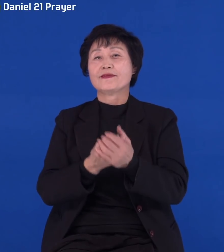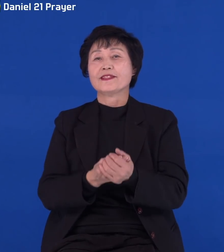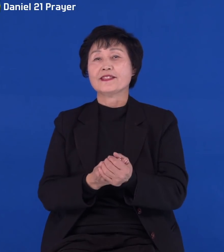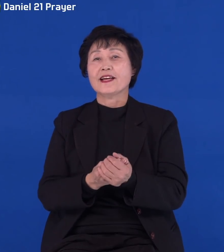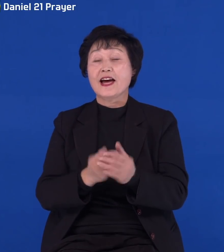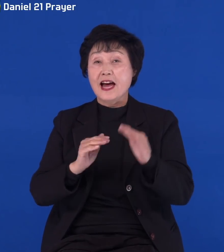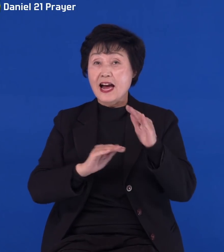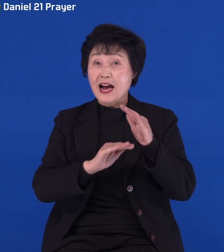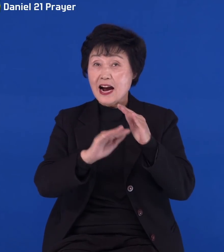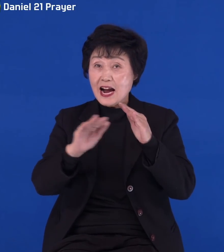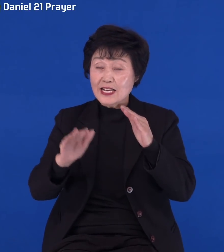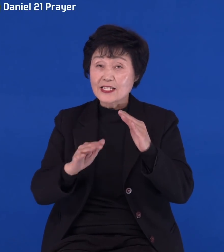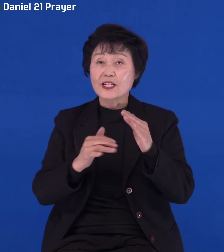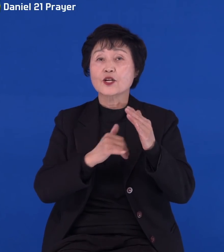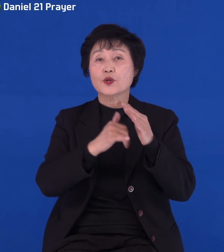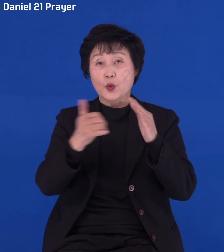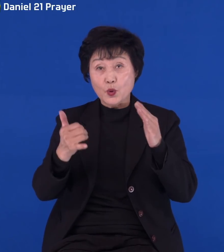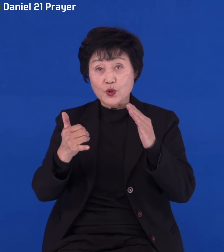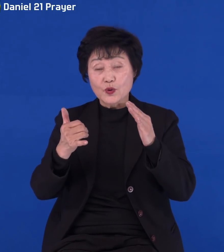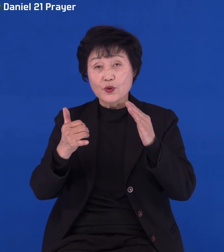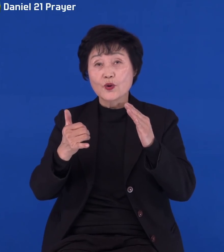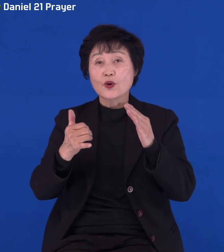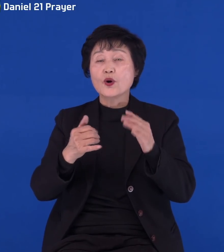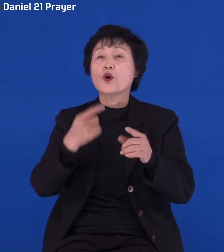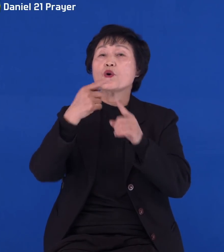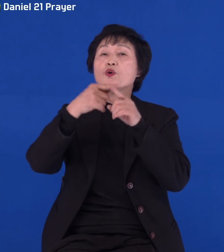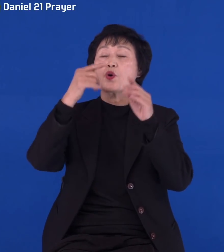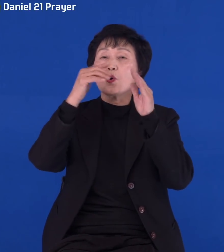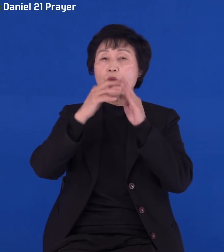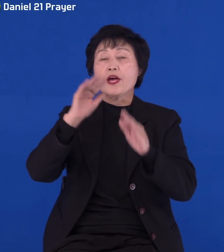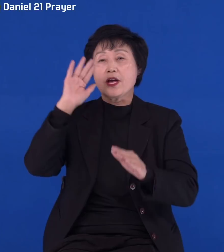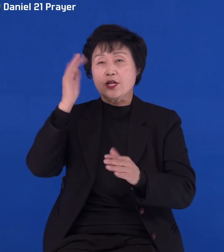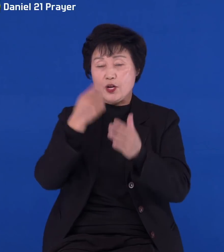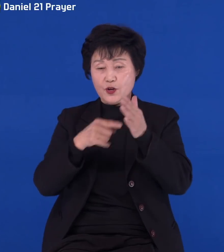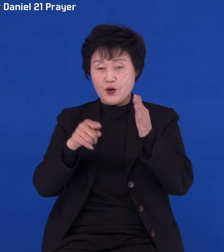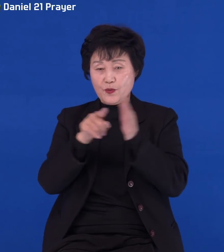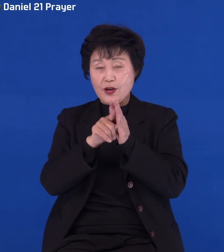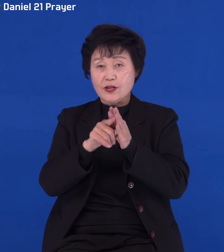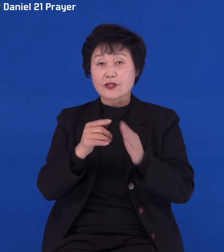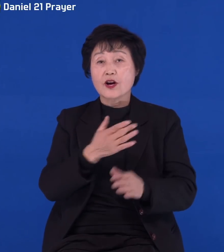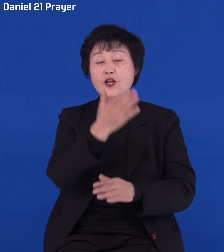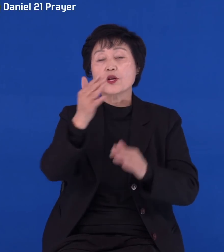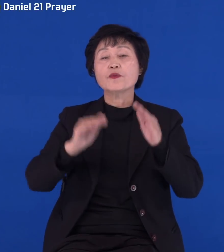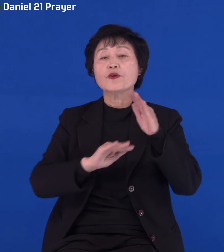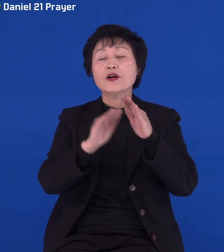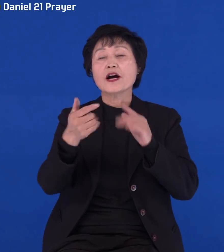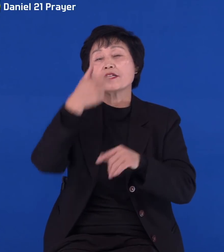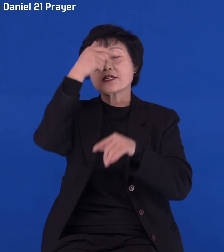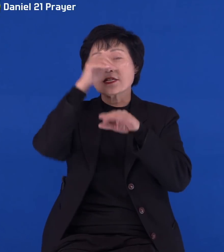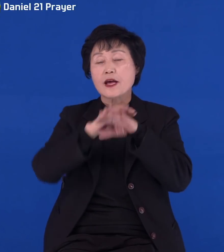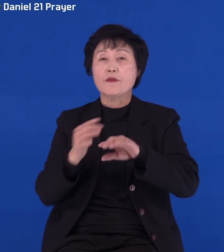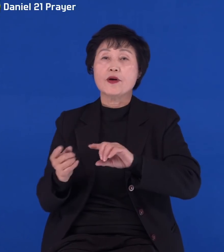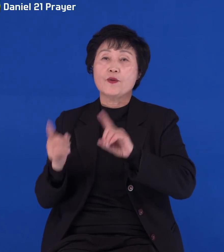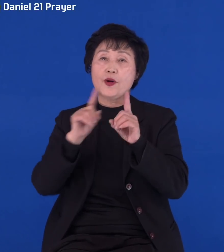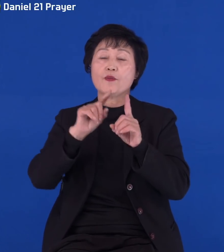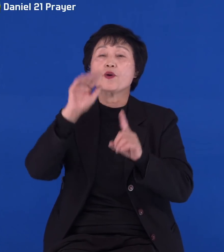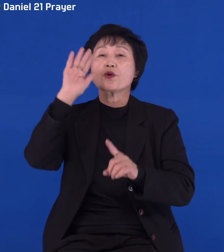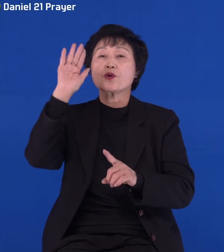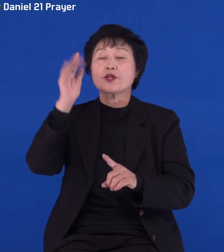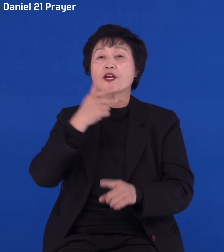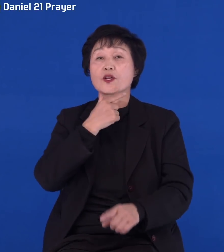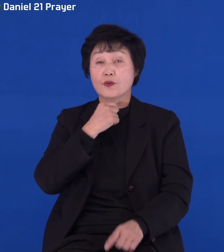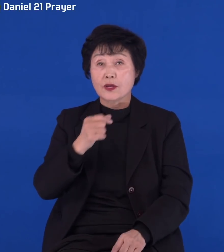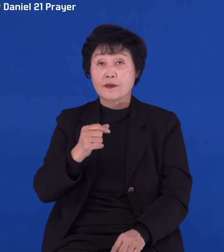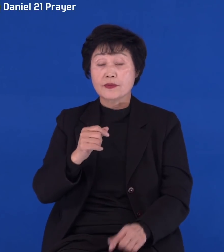가정, 교회가 되다. 교회가 되기 위해서 여러분의 가정 예배가 회복되기를 축원합니다. 가정,